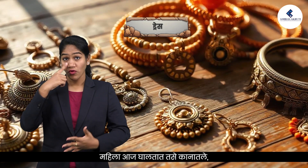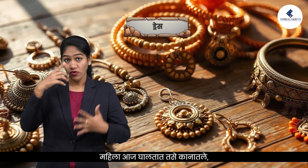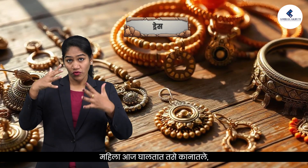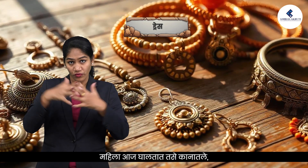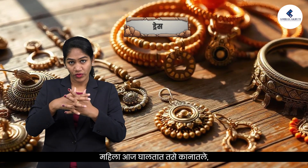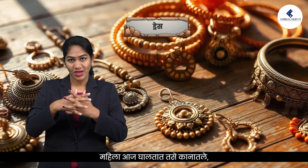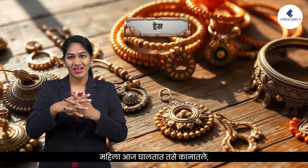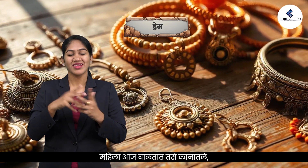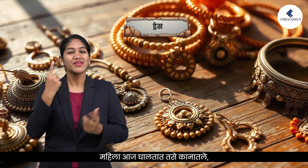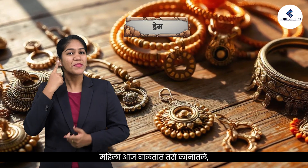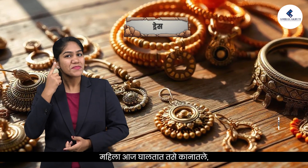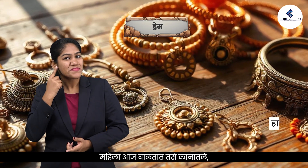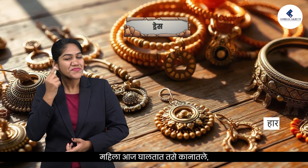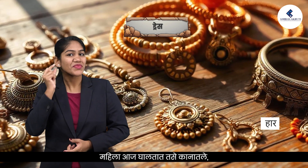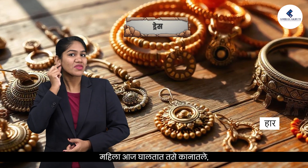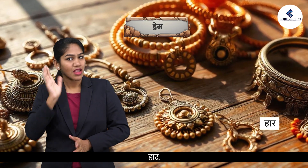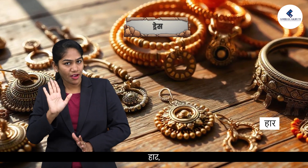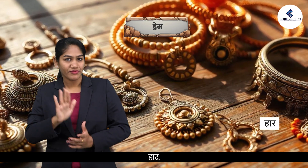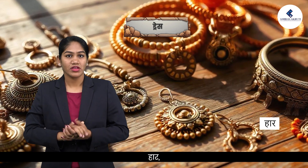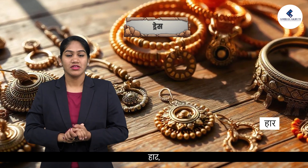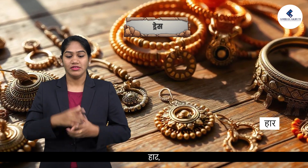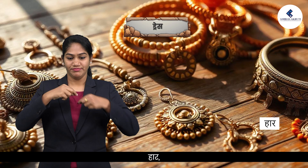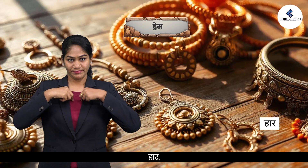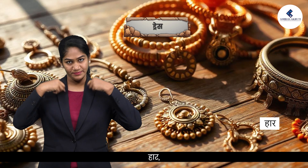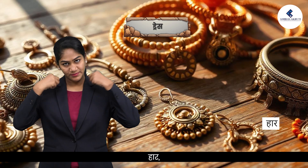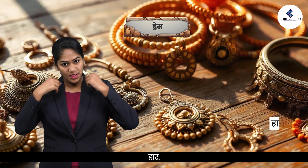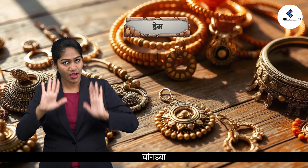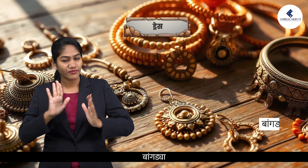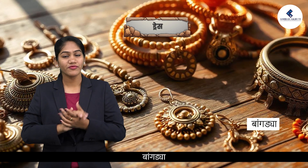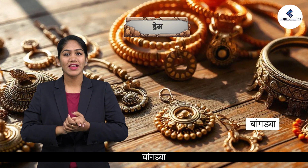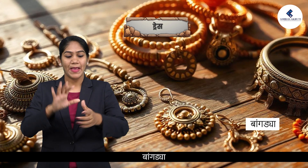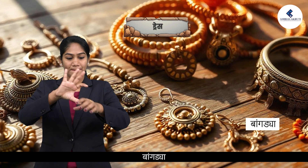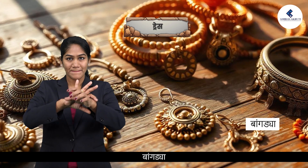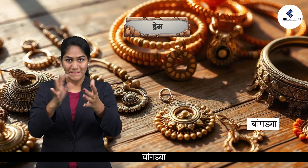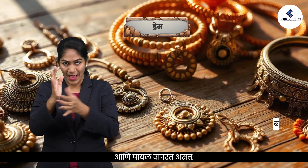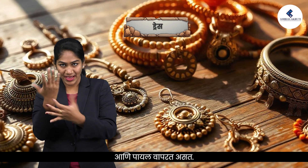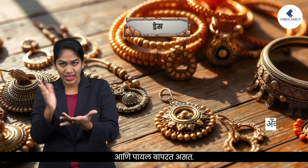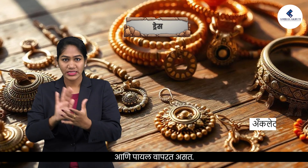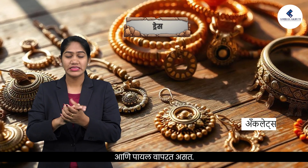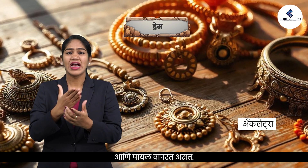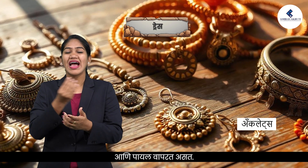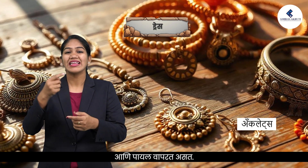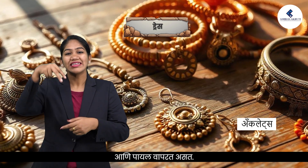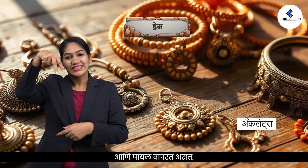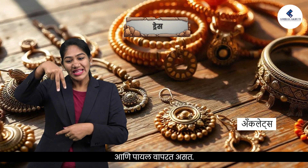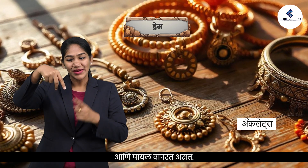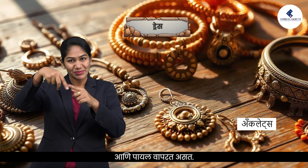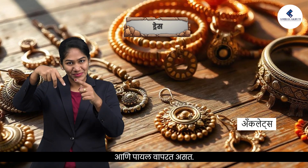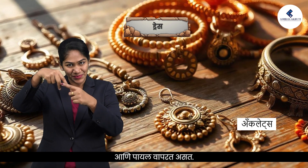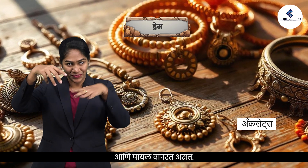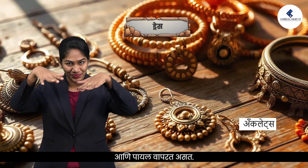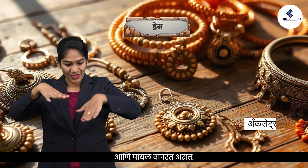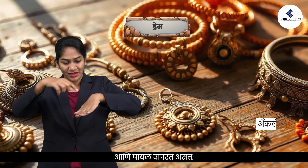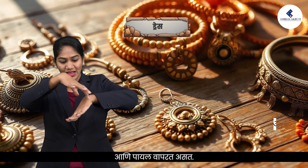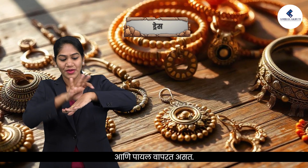महिला आज घालतात तसे कानातले, हार, बांगड्या आणि पायल घालत असत.